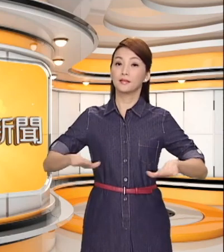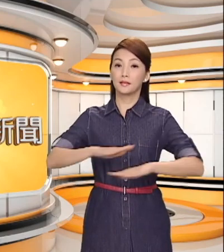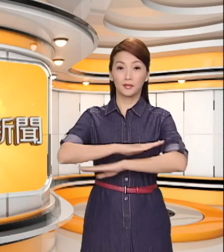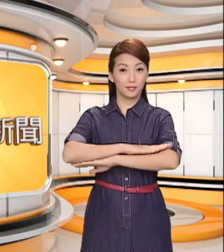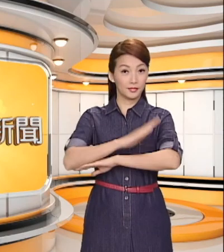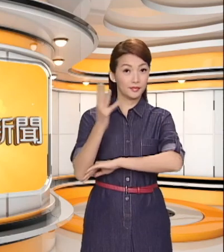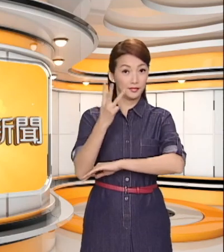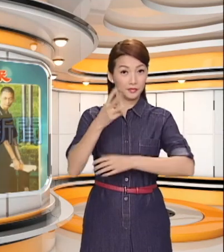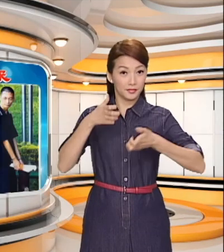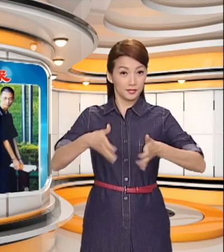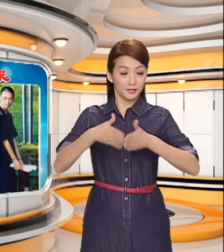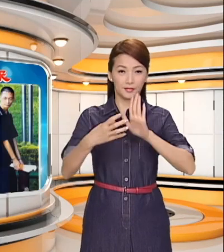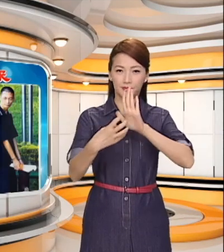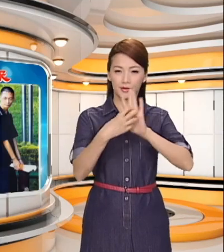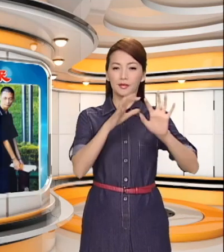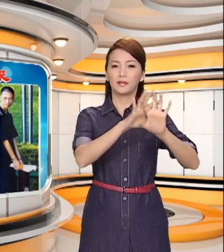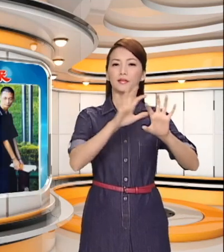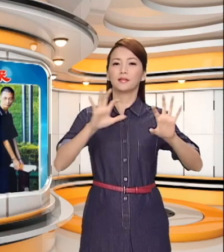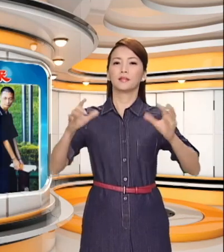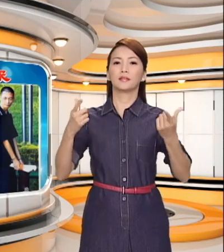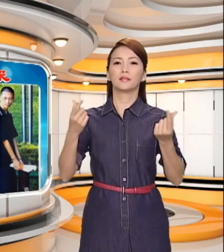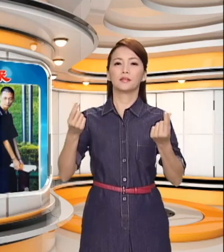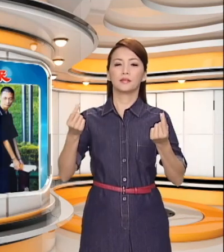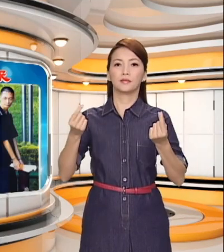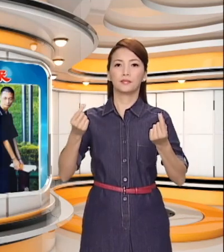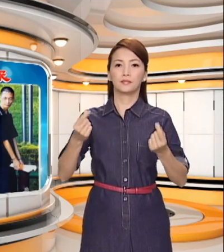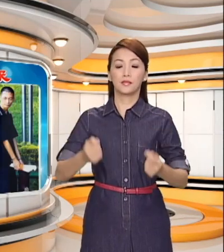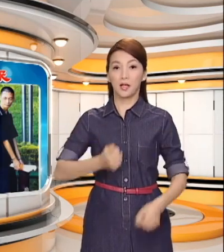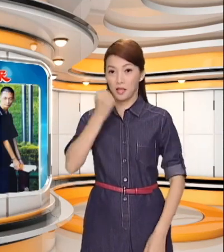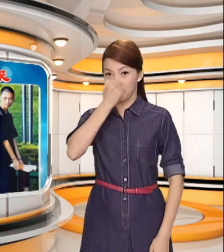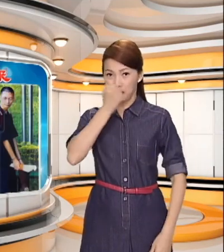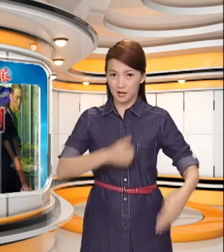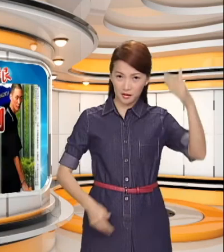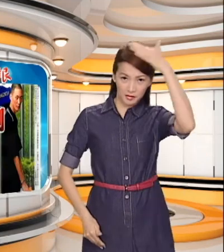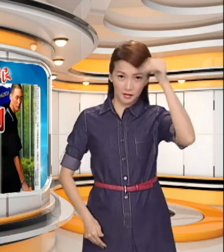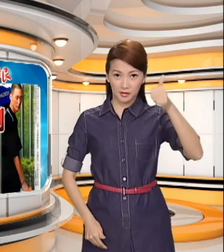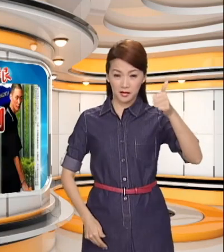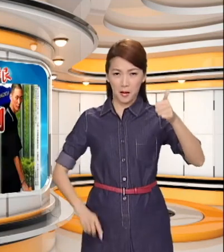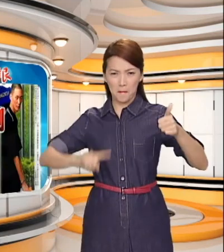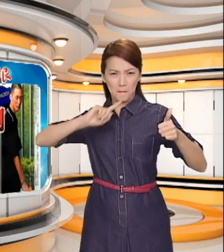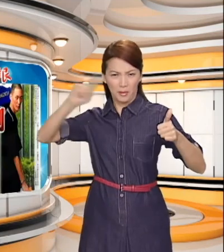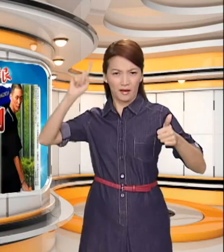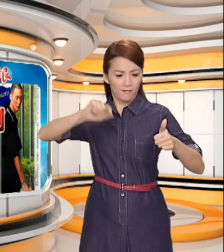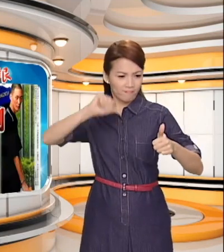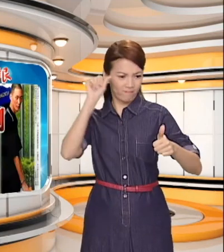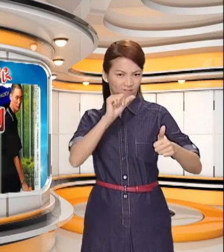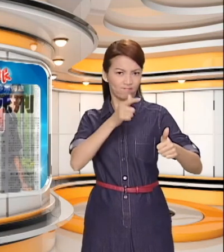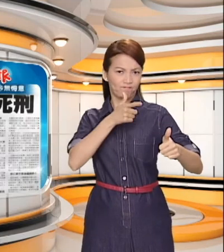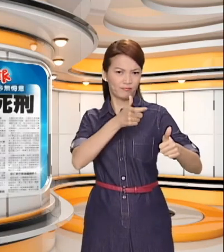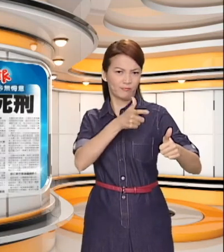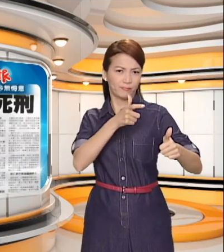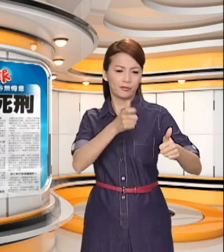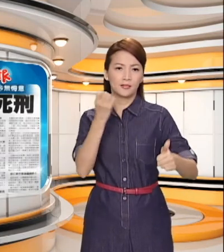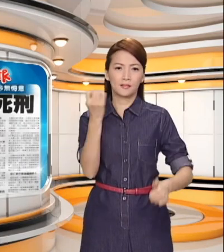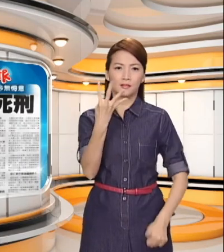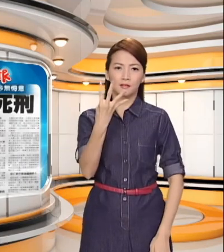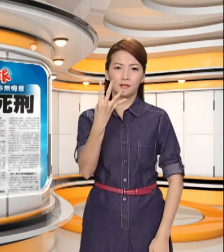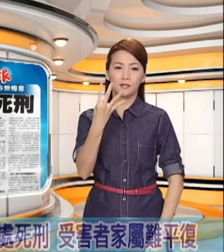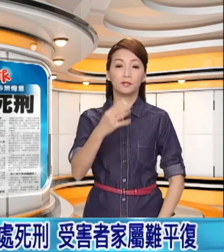再来关心今天三大报的头条焦点，一样都是郑捷被囚处四个死刑。而